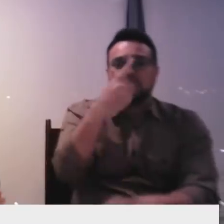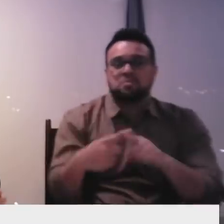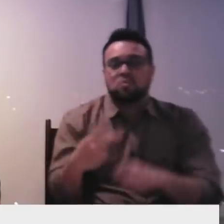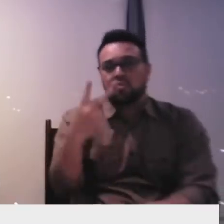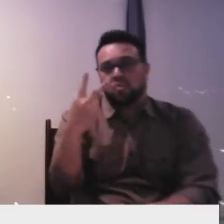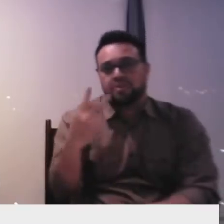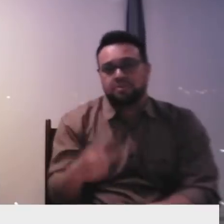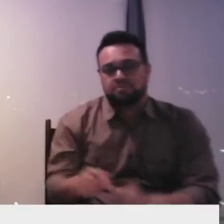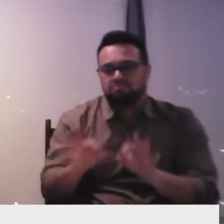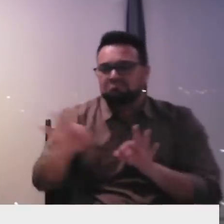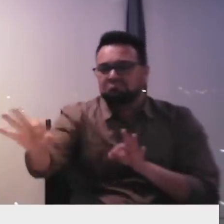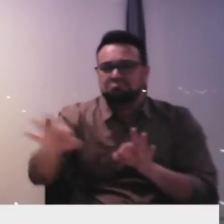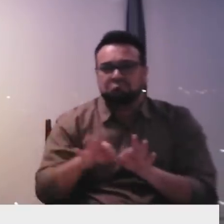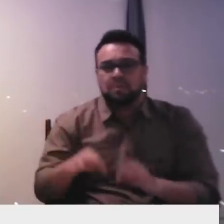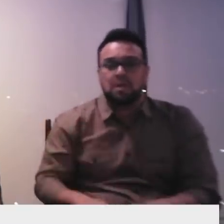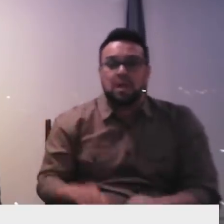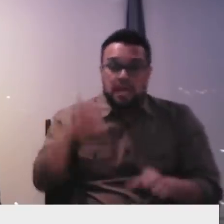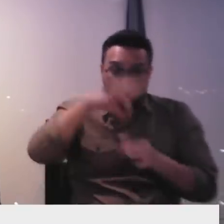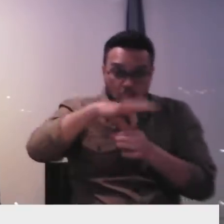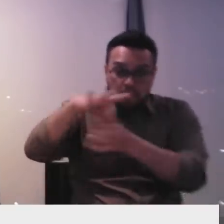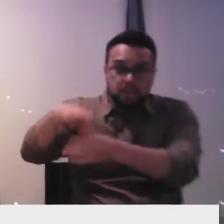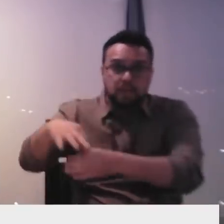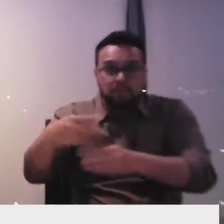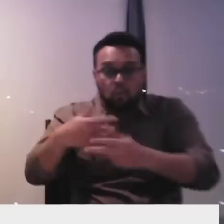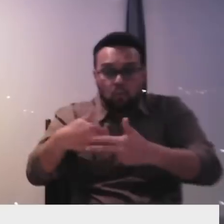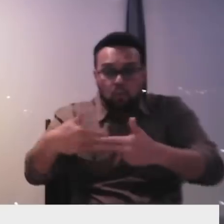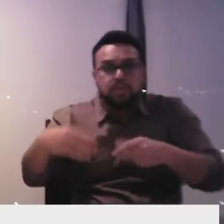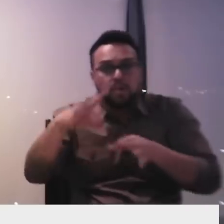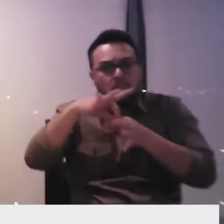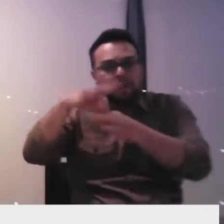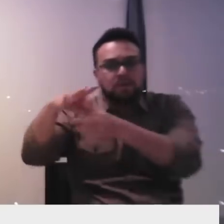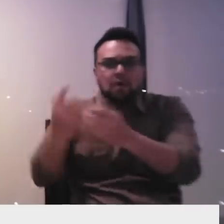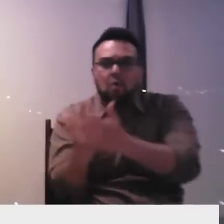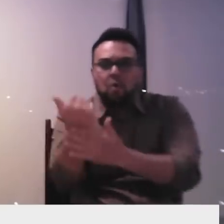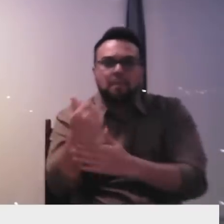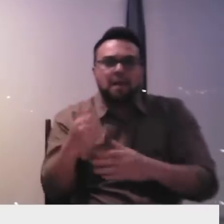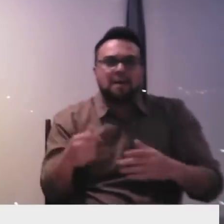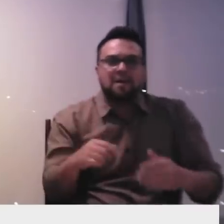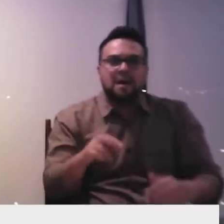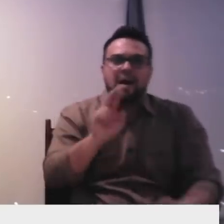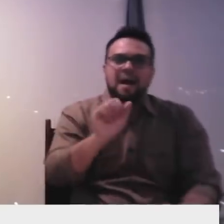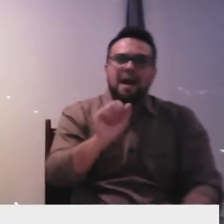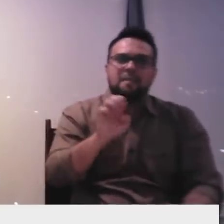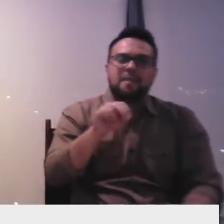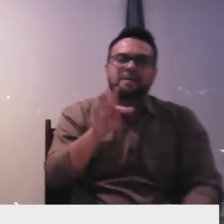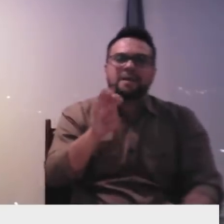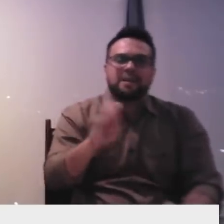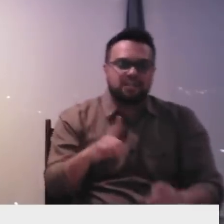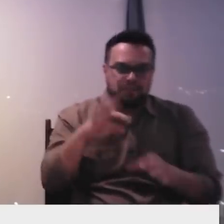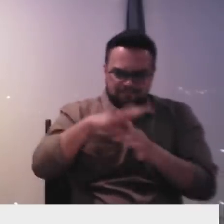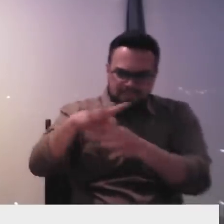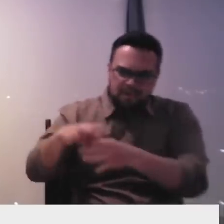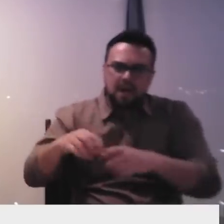meia dúzia metros quadrados. E eu plantava um montão de coisa ali, comprava cartela de rabanete e plantava. Eu plantei